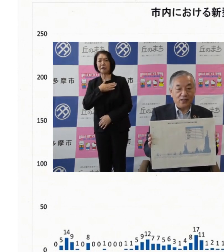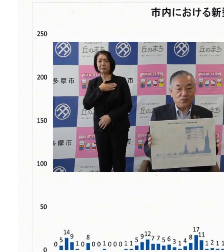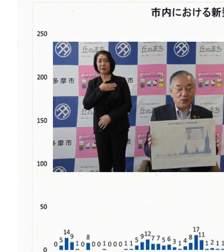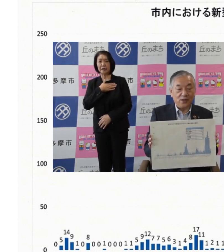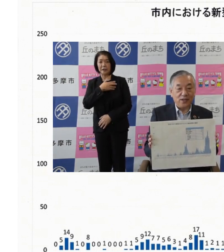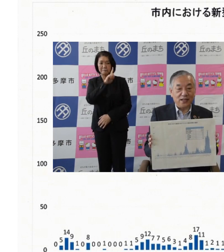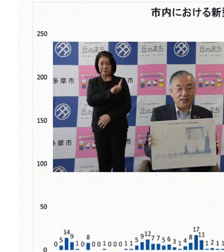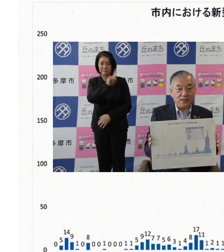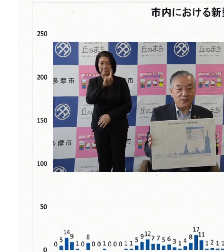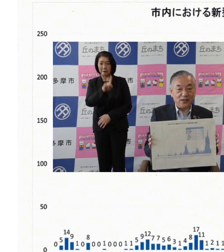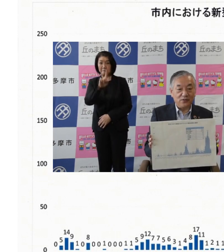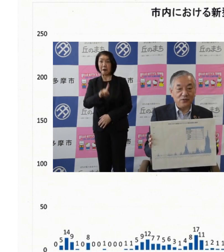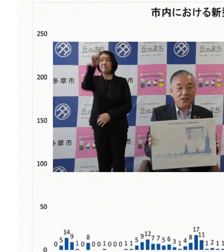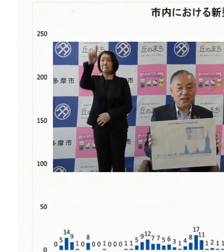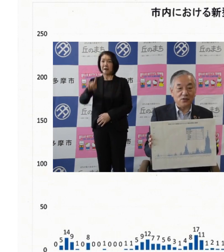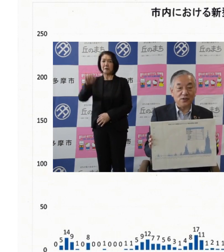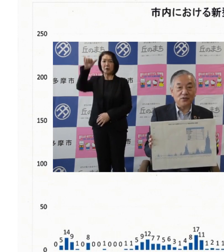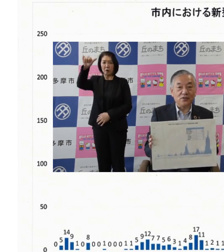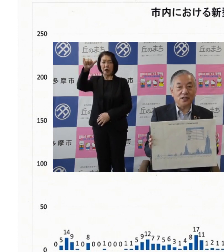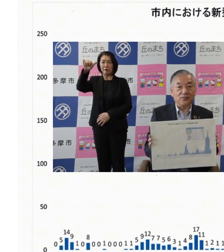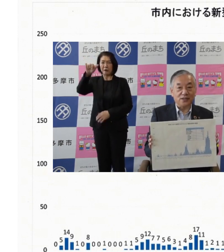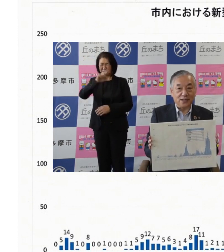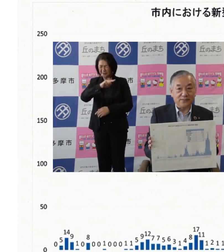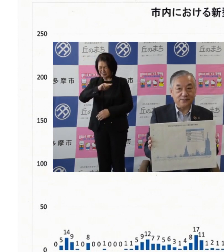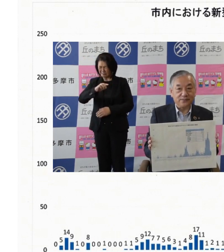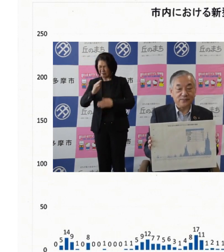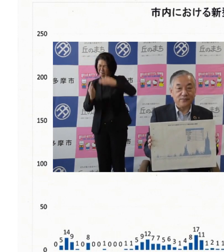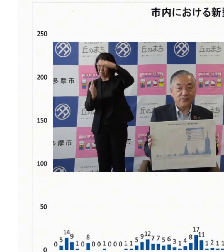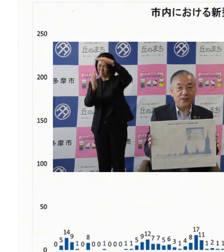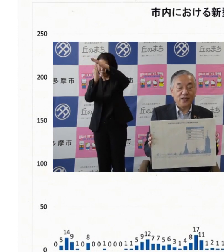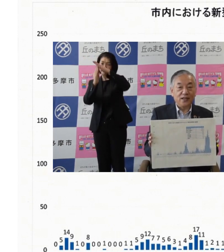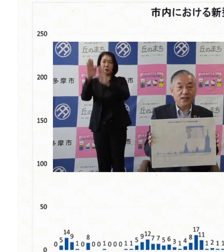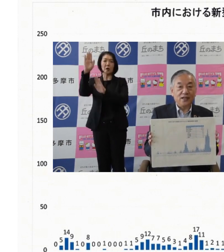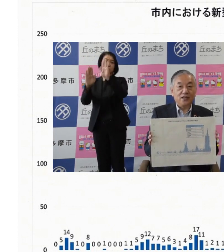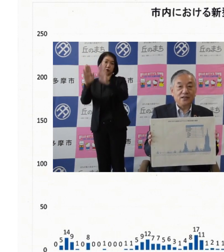波はこれまでで一番大きな伸びとなりました。